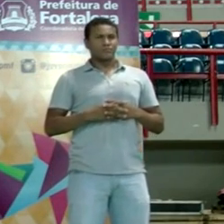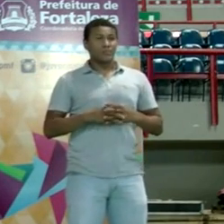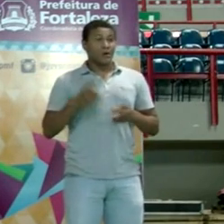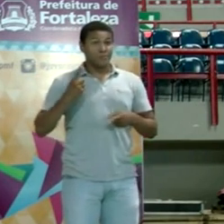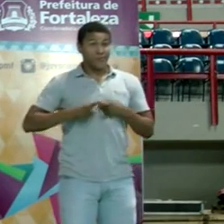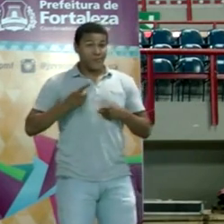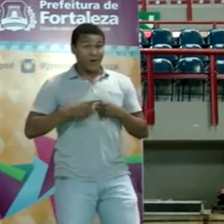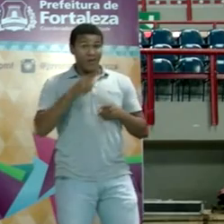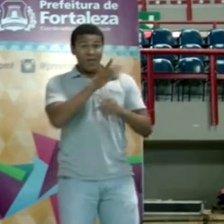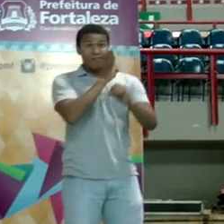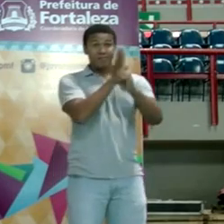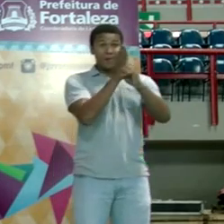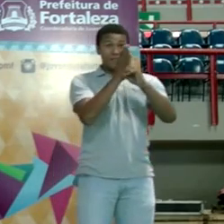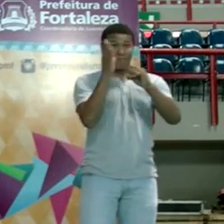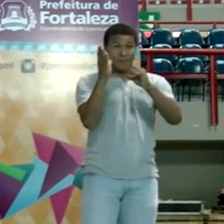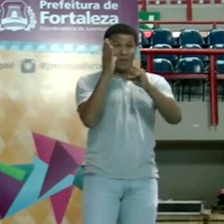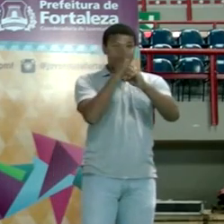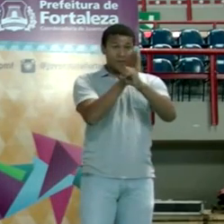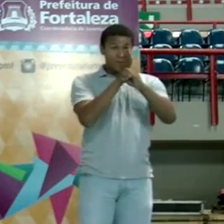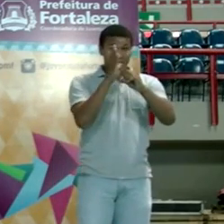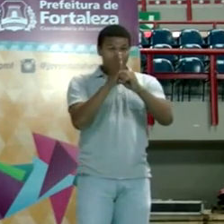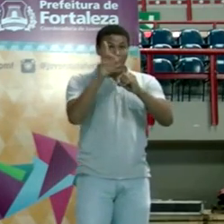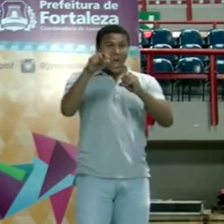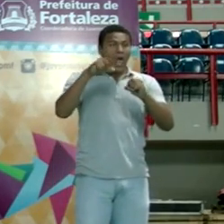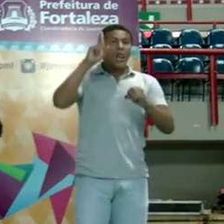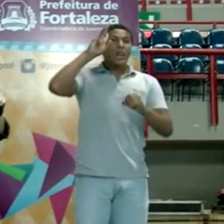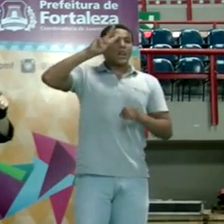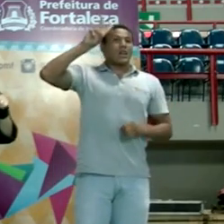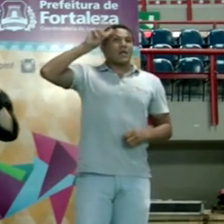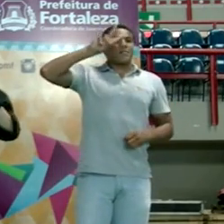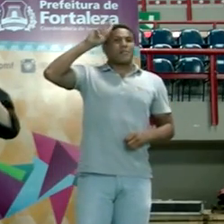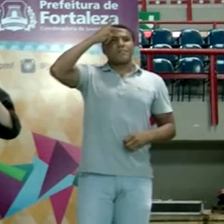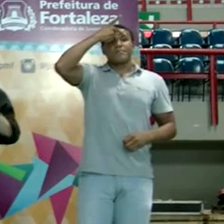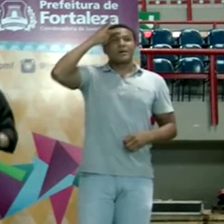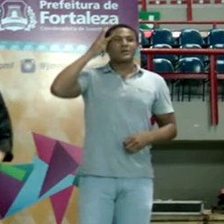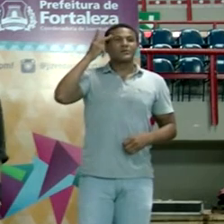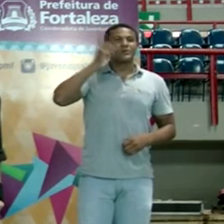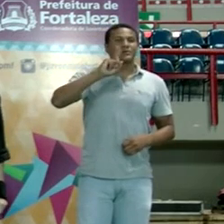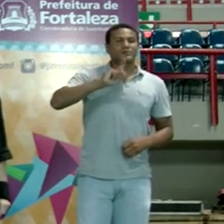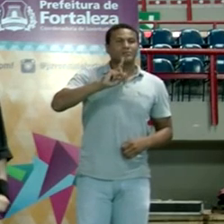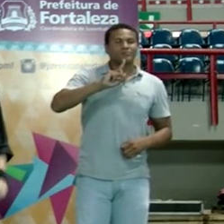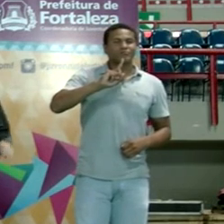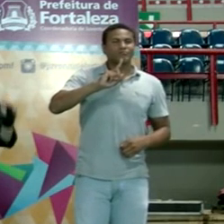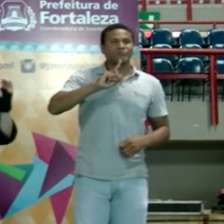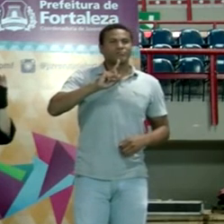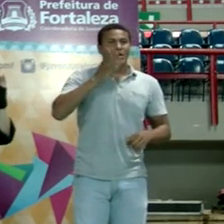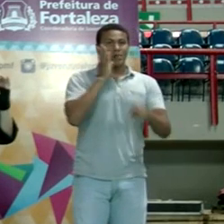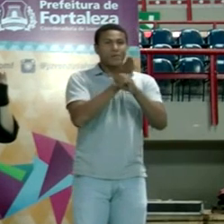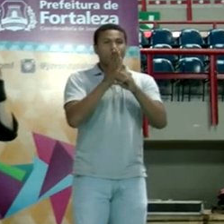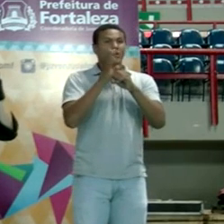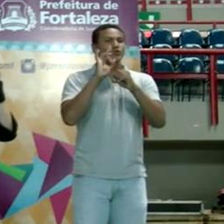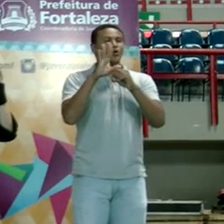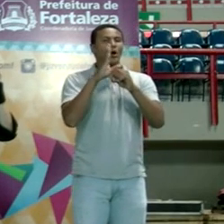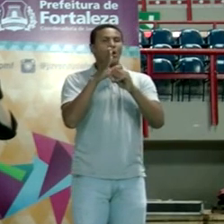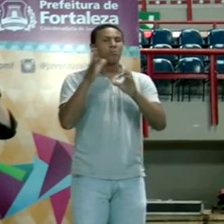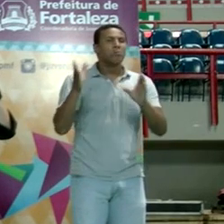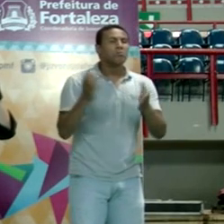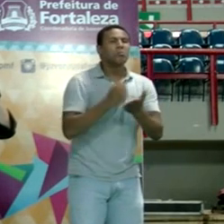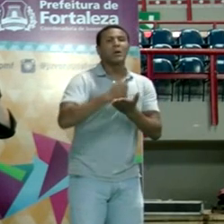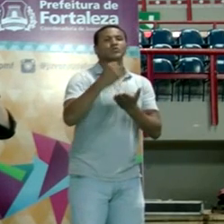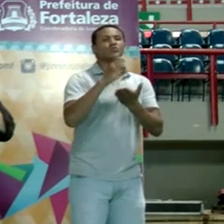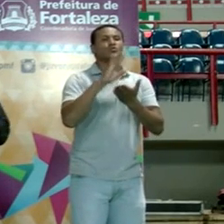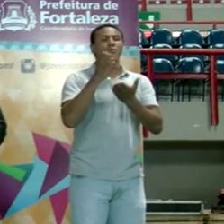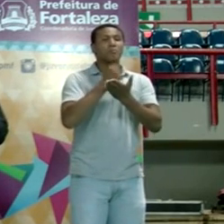Porque o programa Big Brother, ele não é feito para você lembrar das pessoas, nem das ideias. Ele é feito para você lembrar